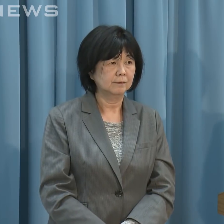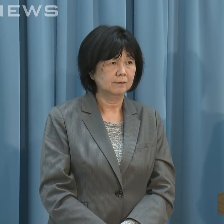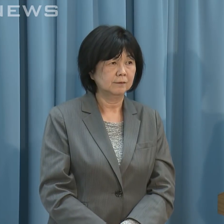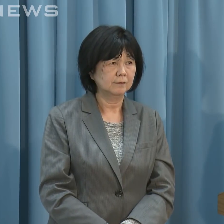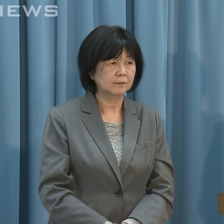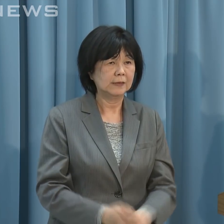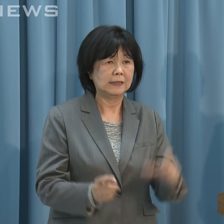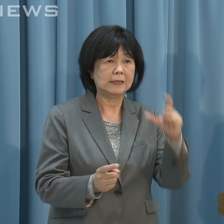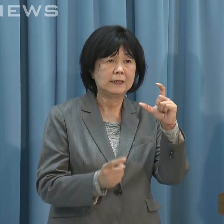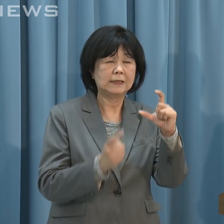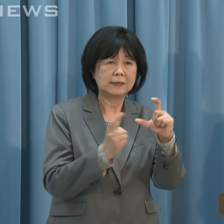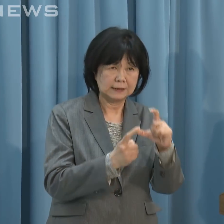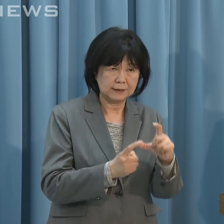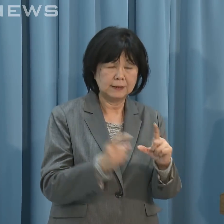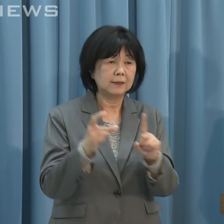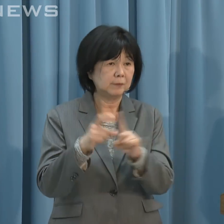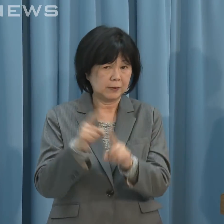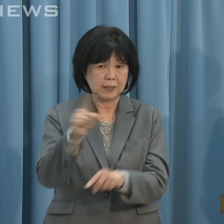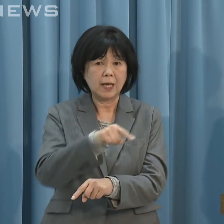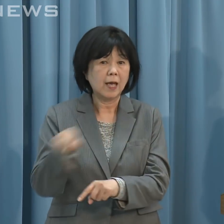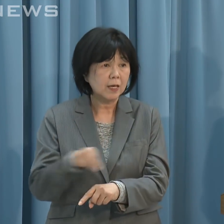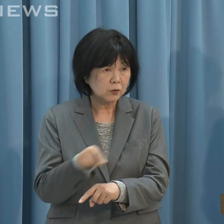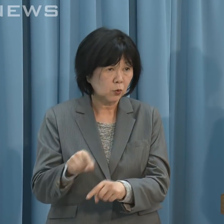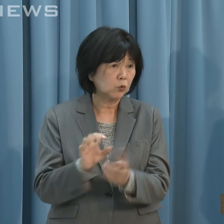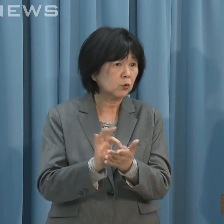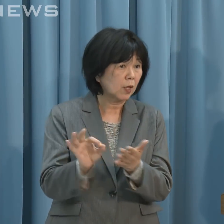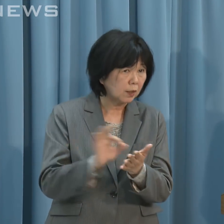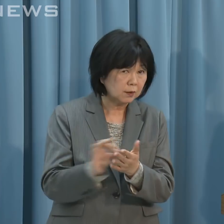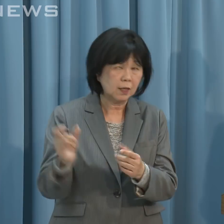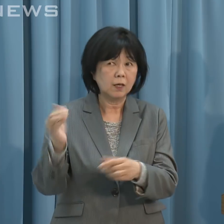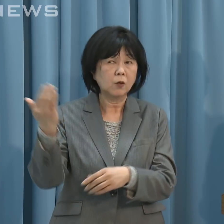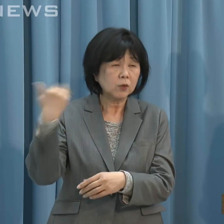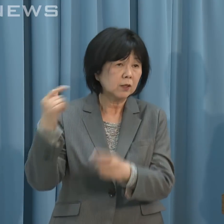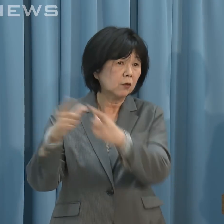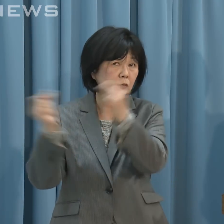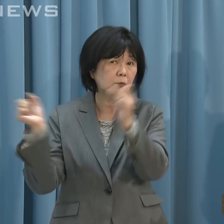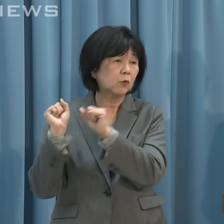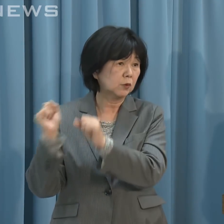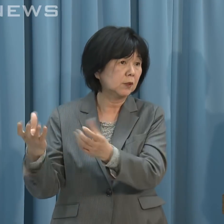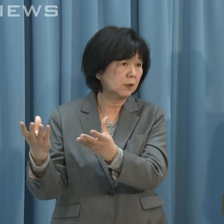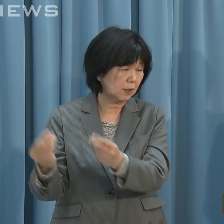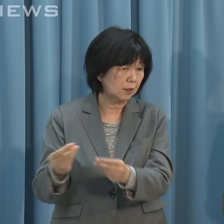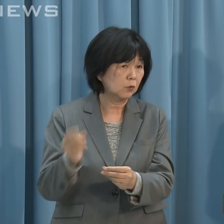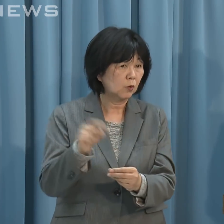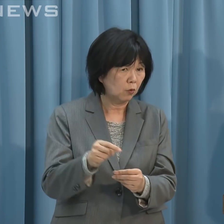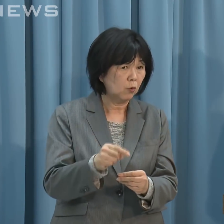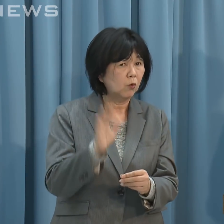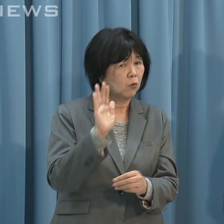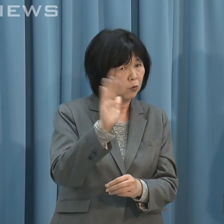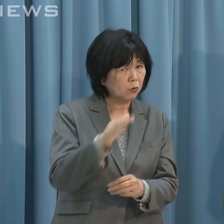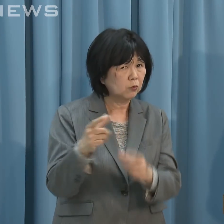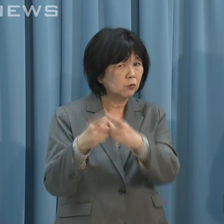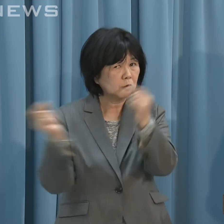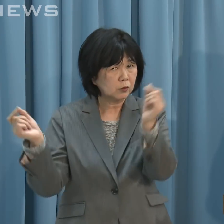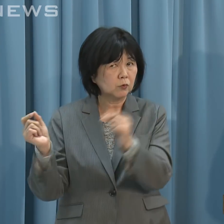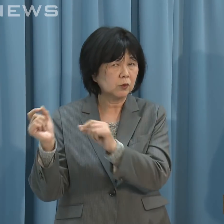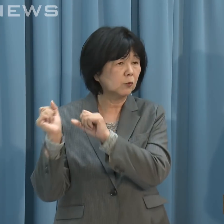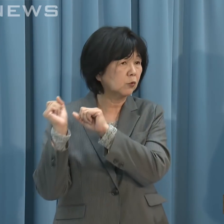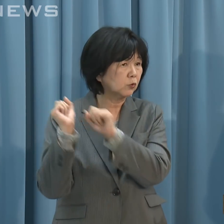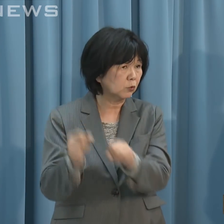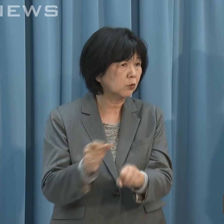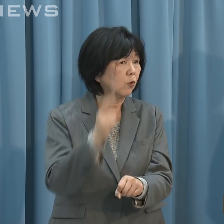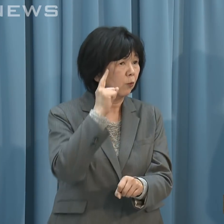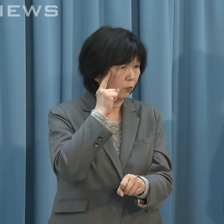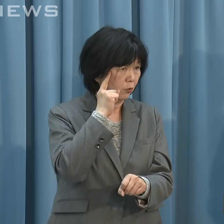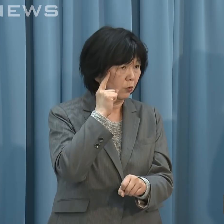GPS を使った人の移動とかね、国もこの前やってましたけど、そういうことを多分国としてもやられるんだろうと